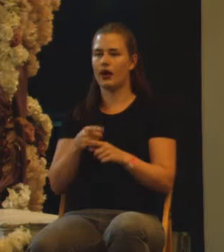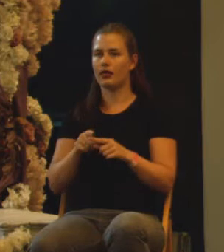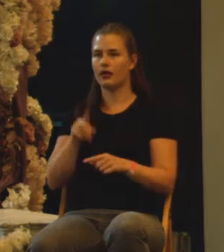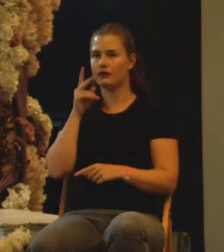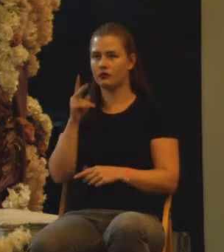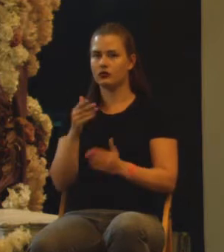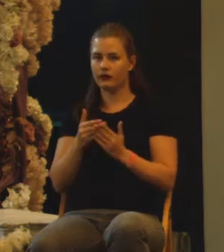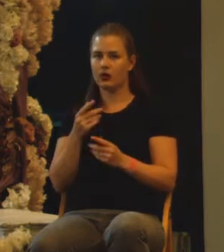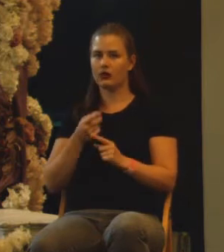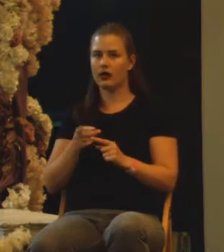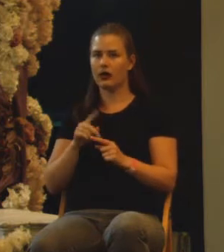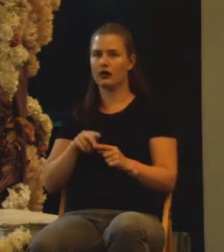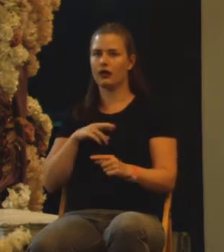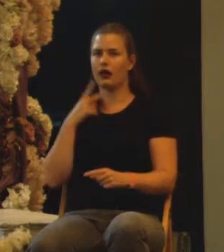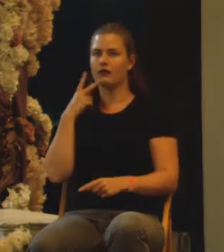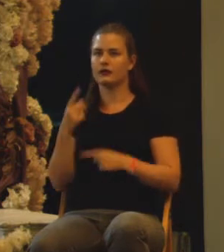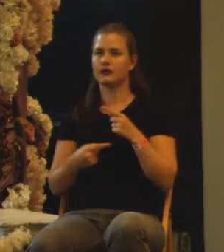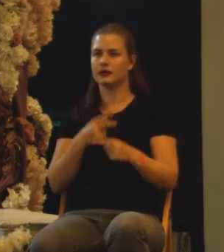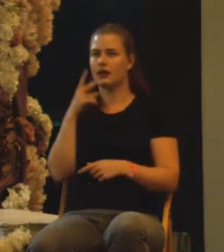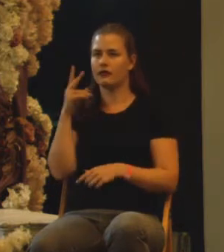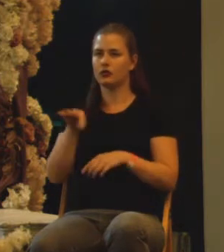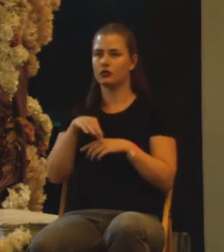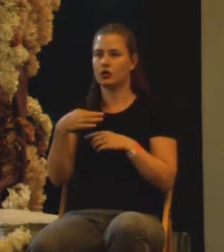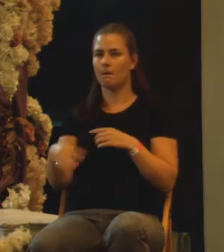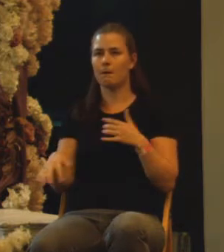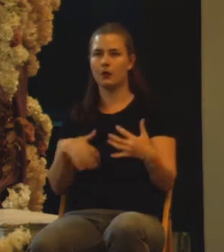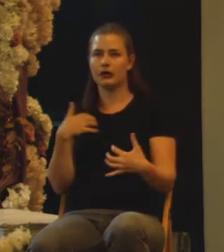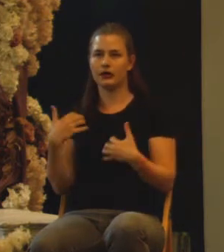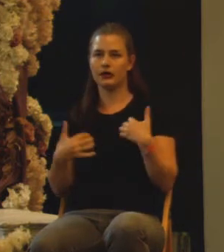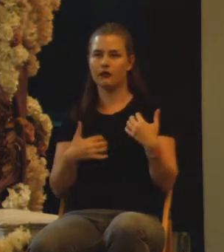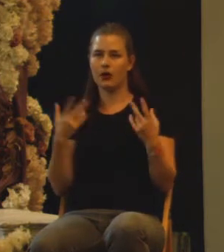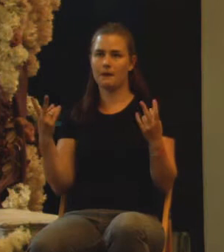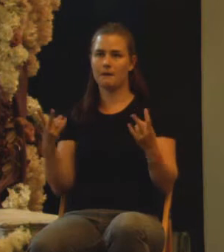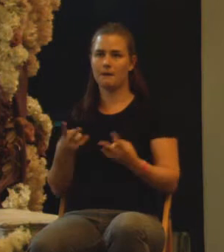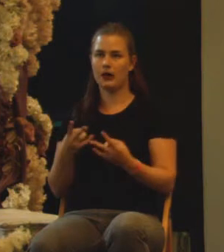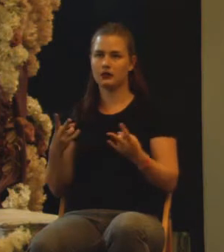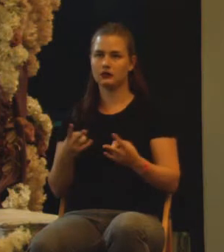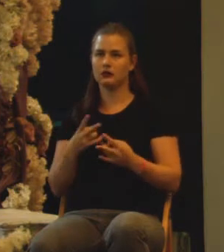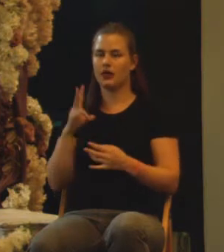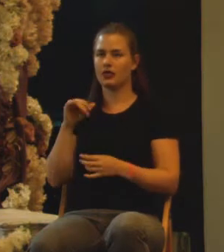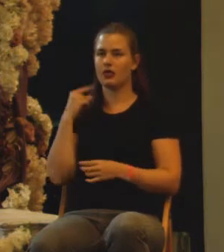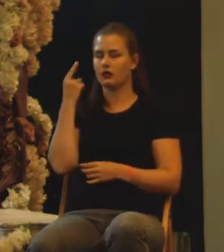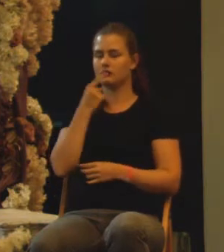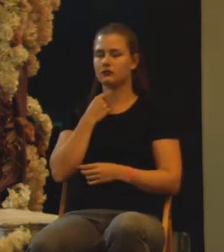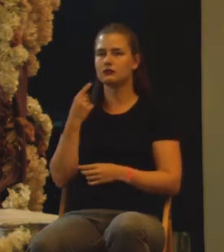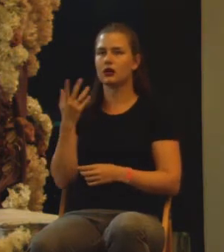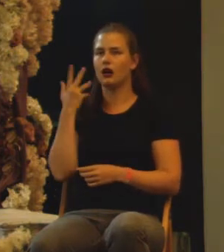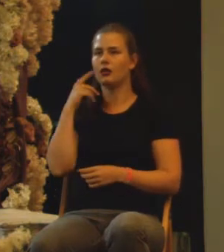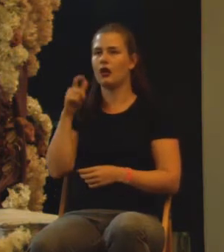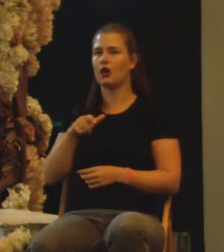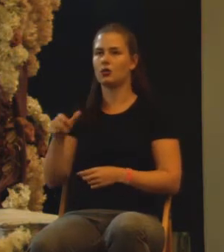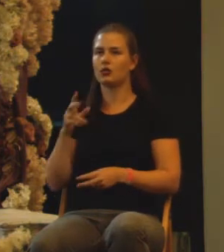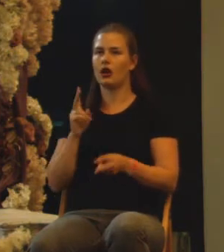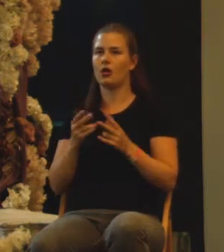это. Я всегда вижу боль, тревожность, потребность нравиться, когда люди